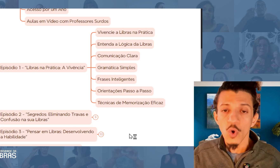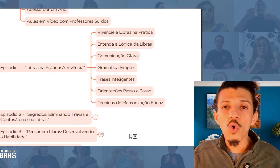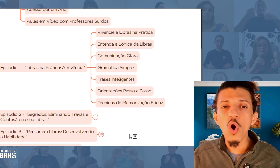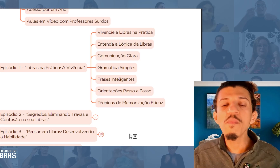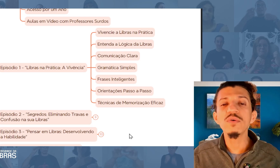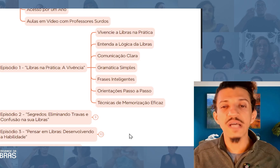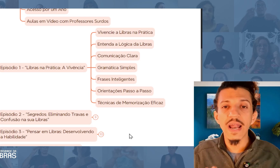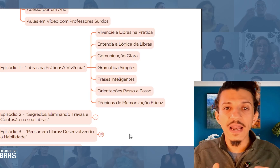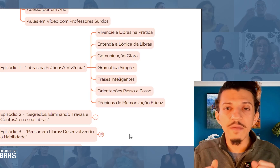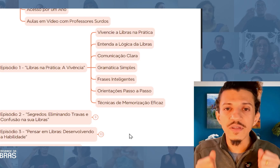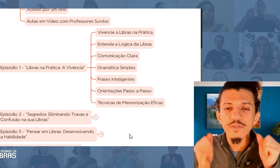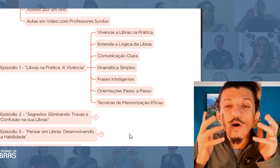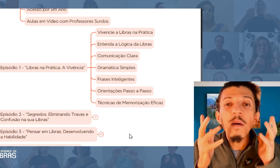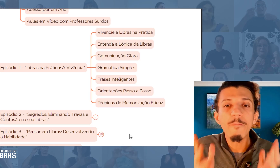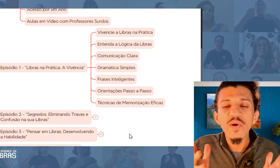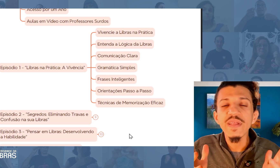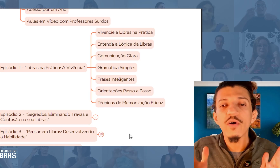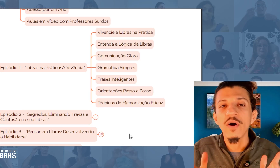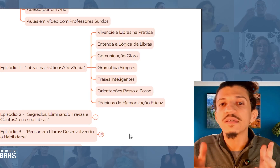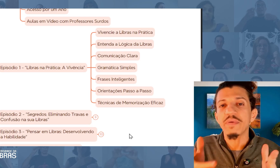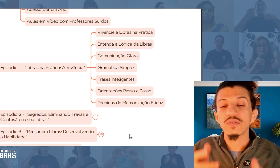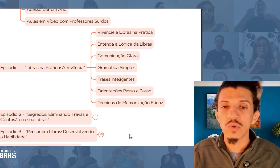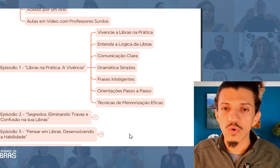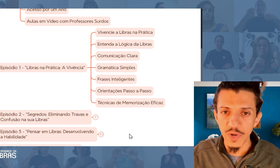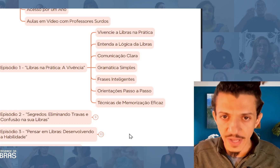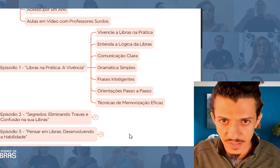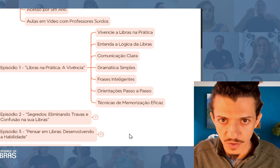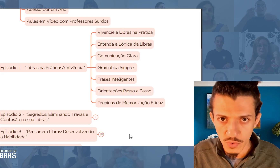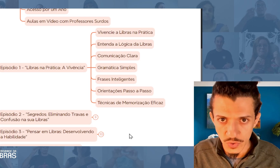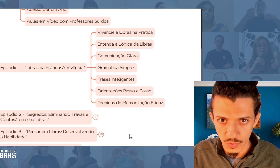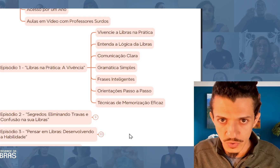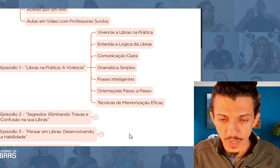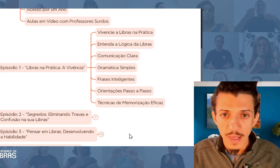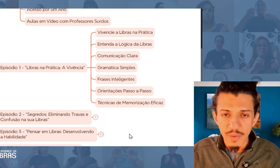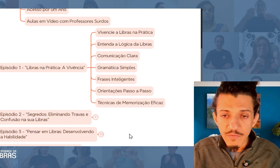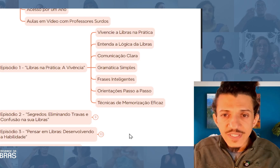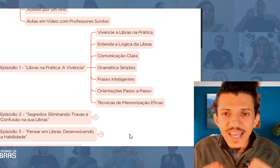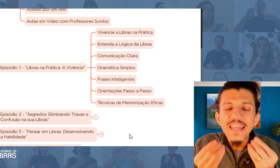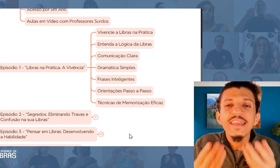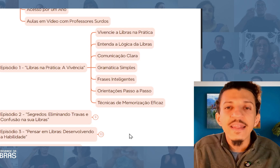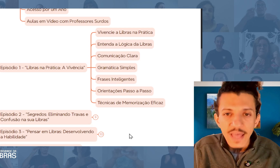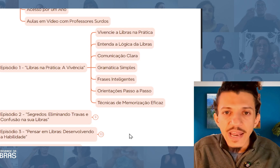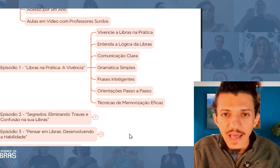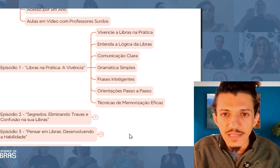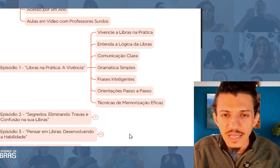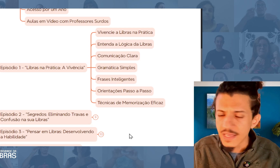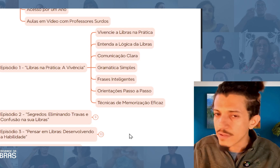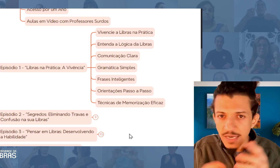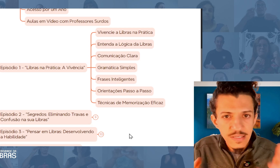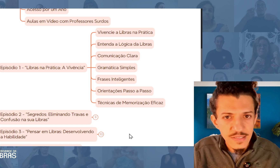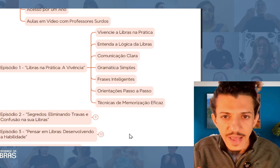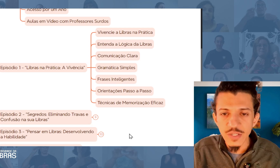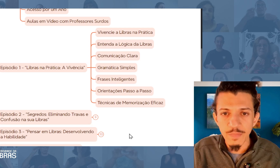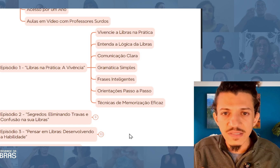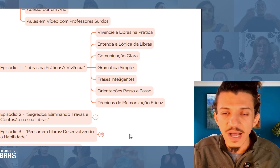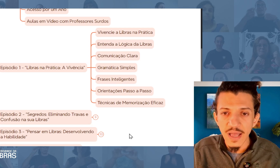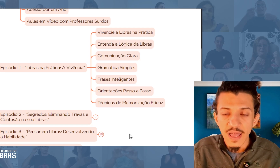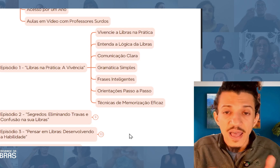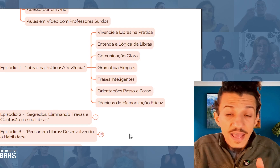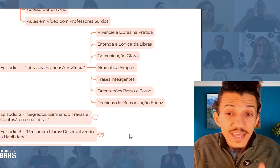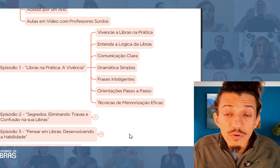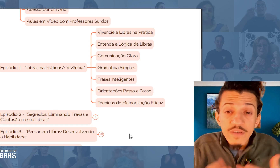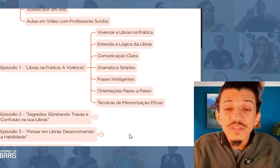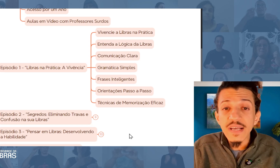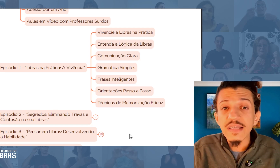verdade como usar a Libras de forma poderosa para a sua comunicação com surdos. Para você entender eles, aquilo que eles quiserem te passar